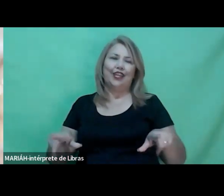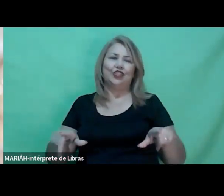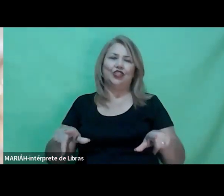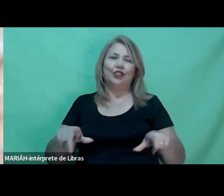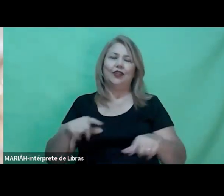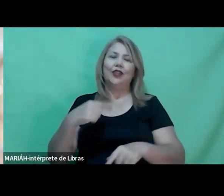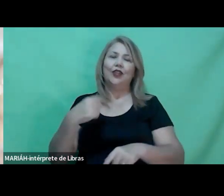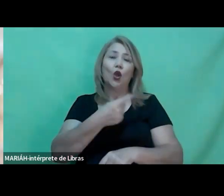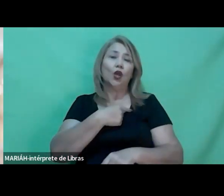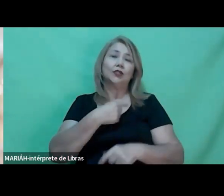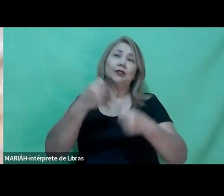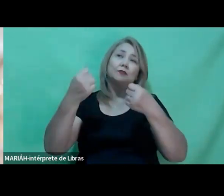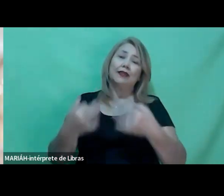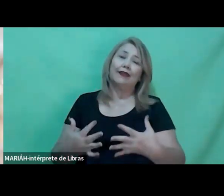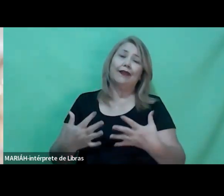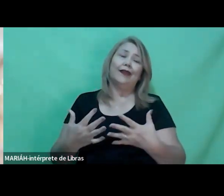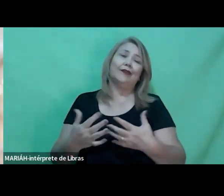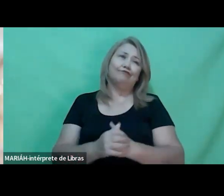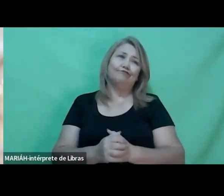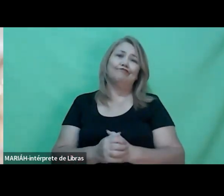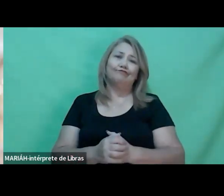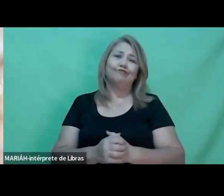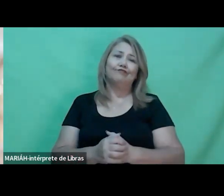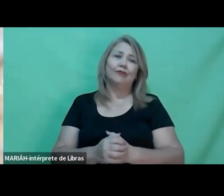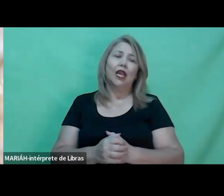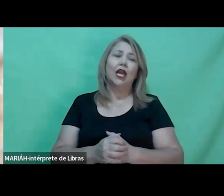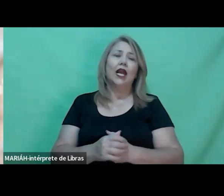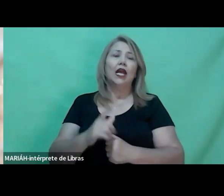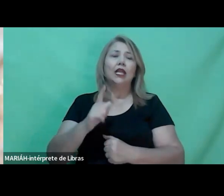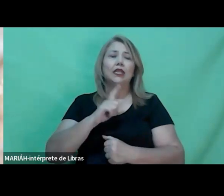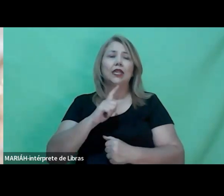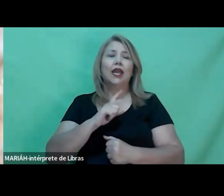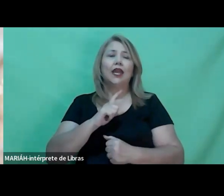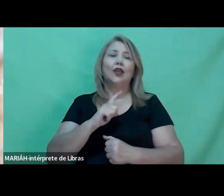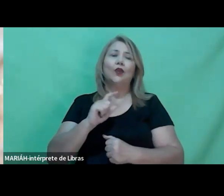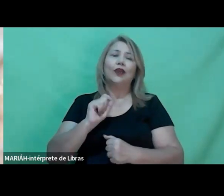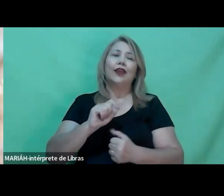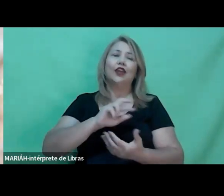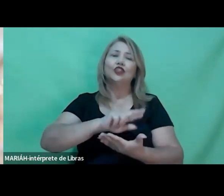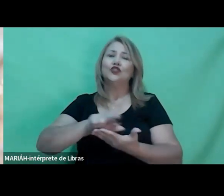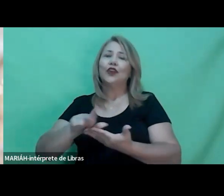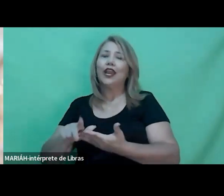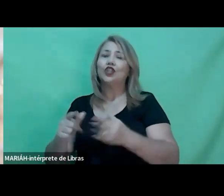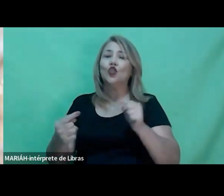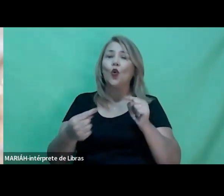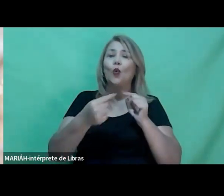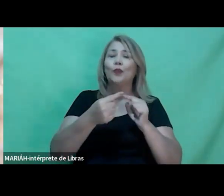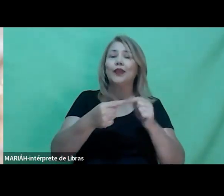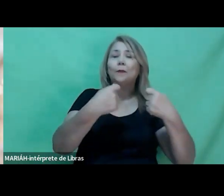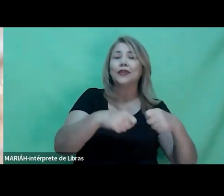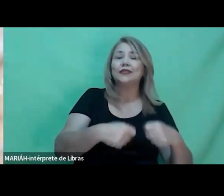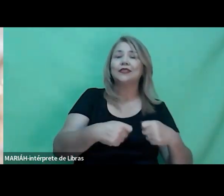descripción Pero esto de reconocer las diferencias particulares y las necesidades particulares de cada